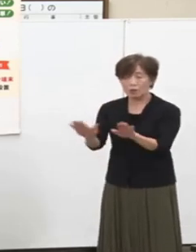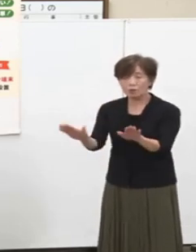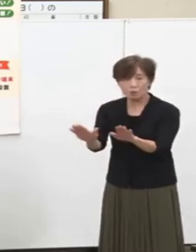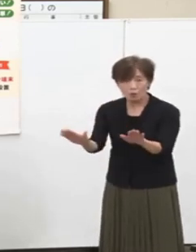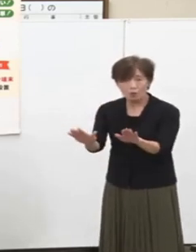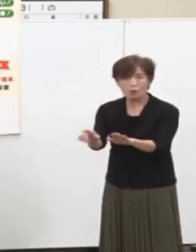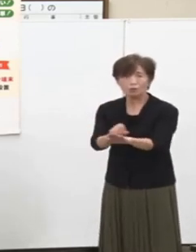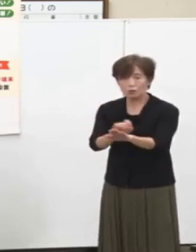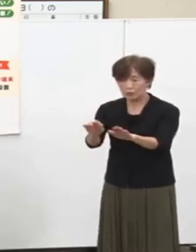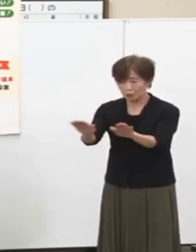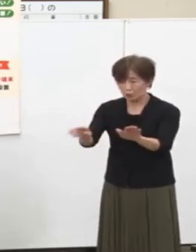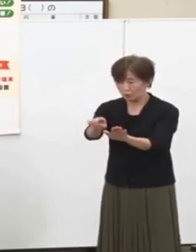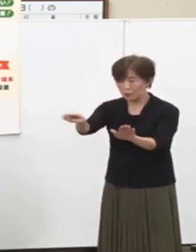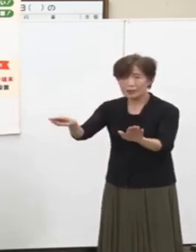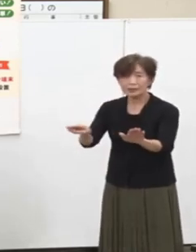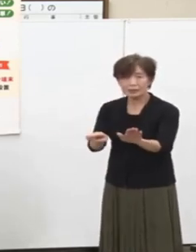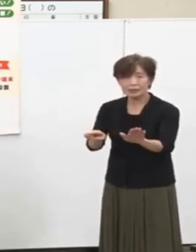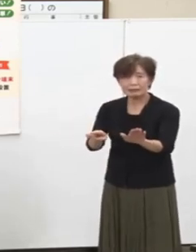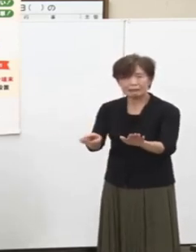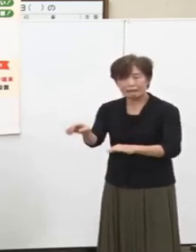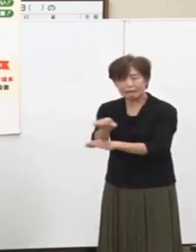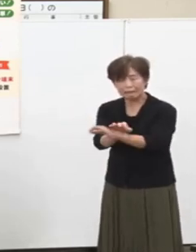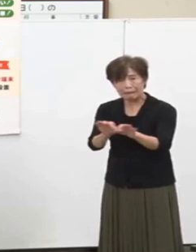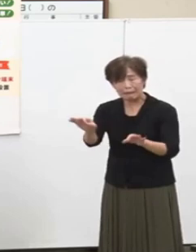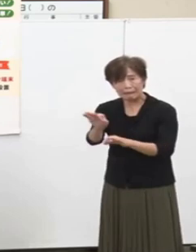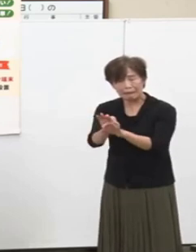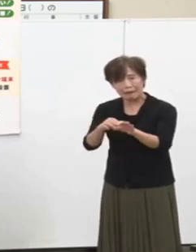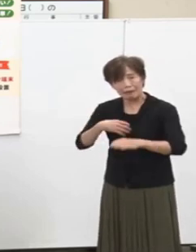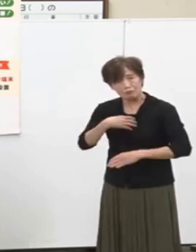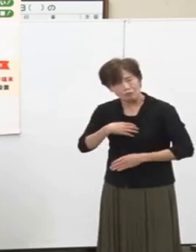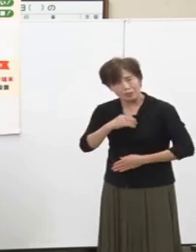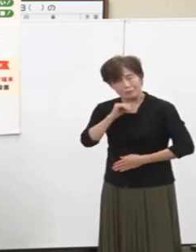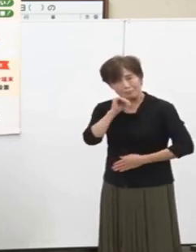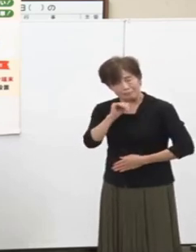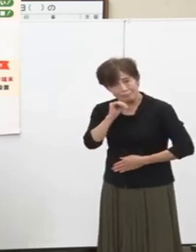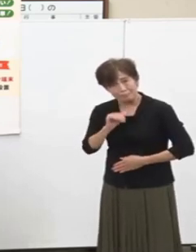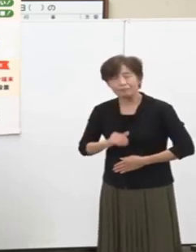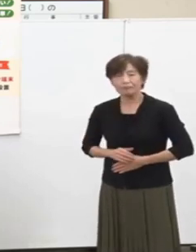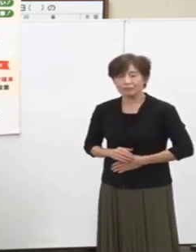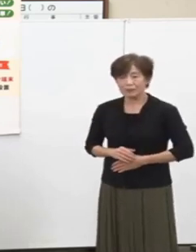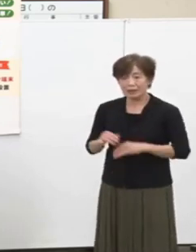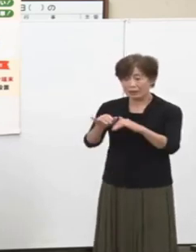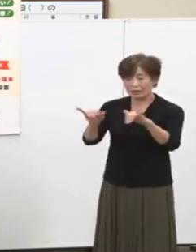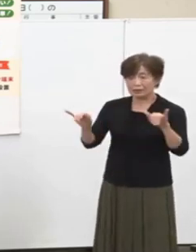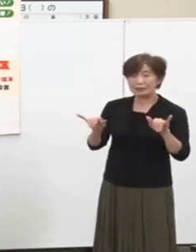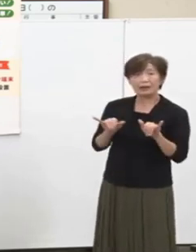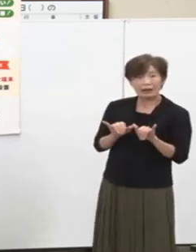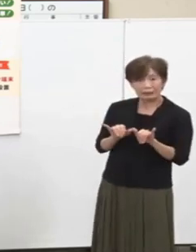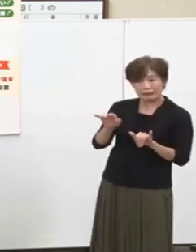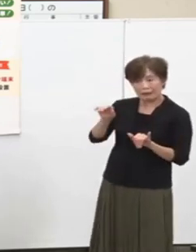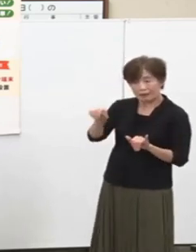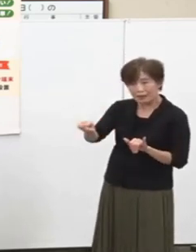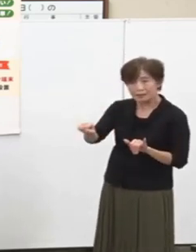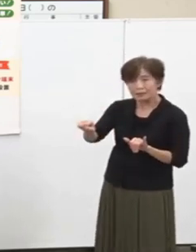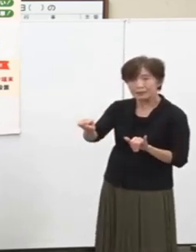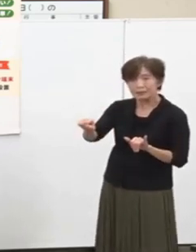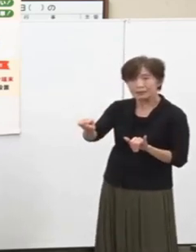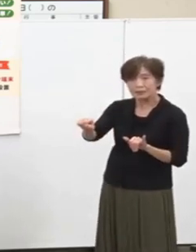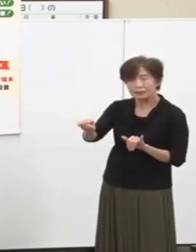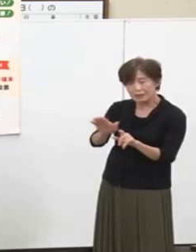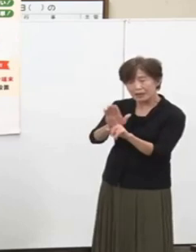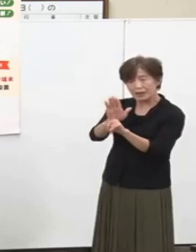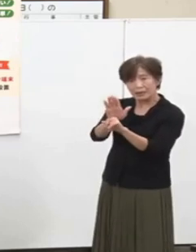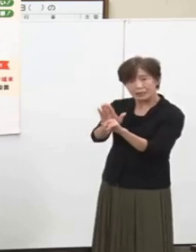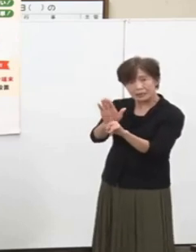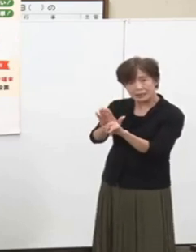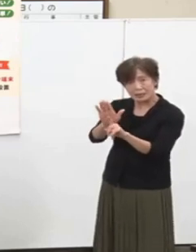子どもたちが経済的に厳しい状況にある子どもたちをいかにこう社会がキャッチして、そして支援の輪につ